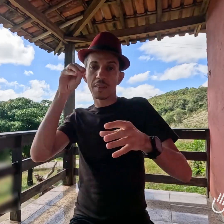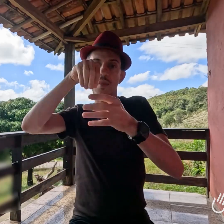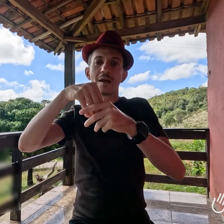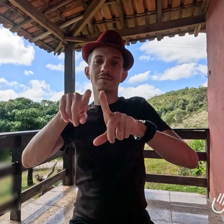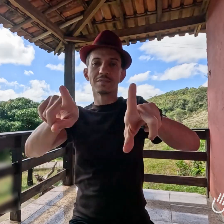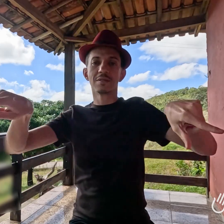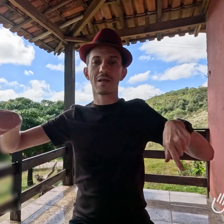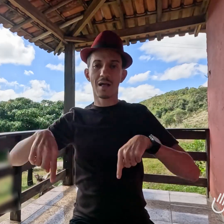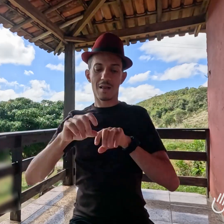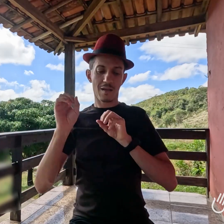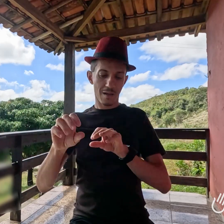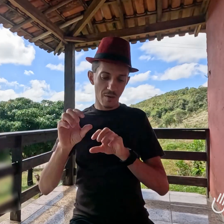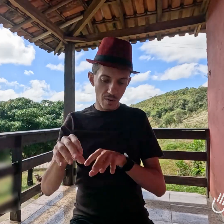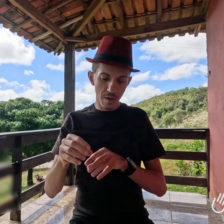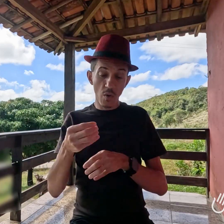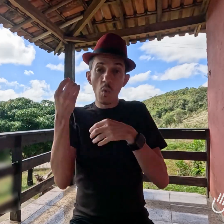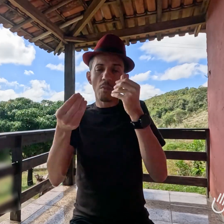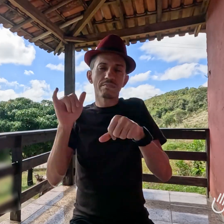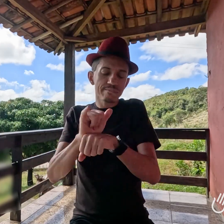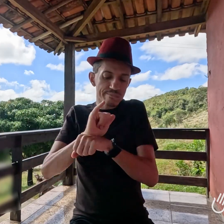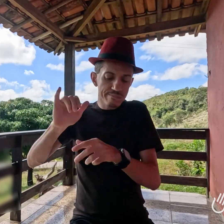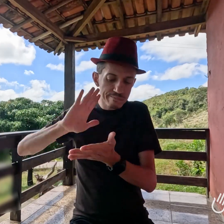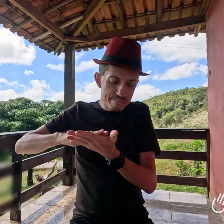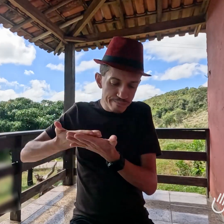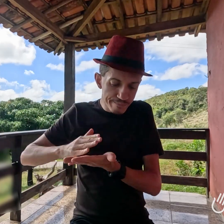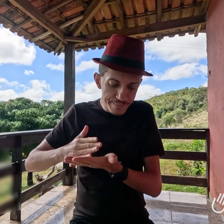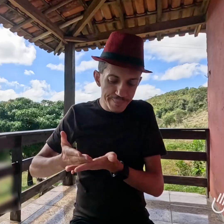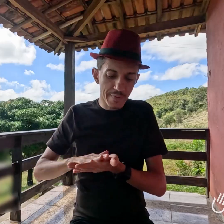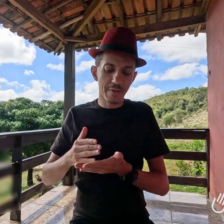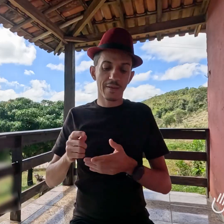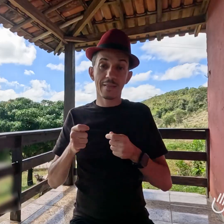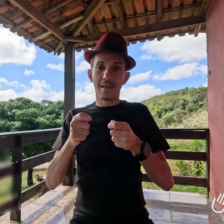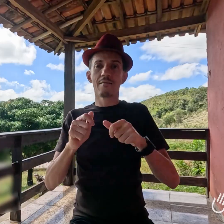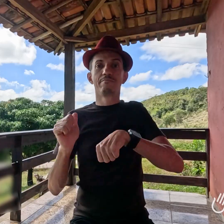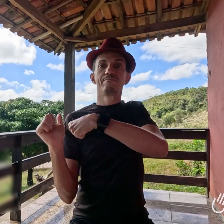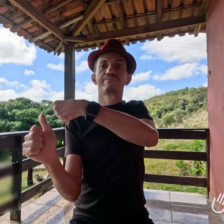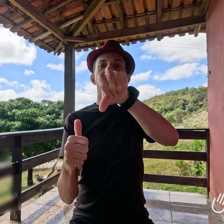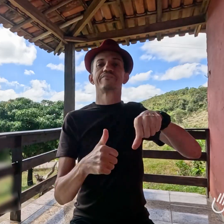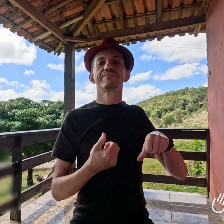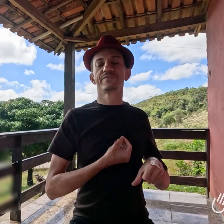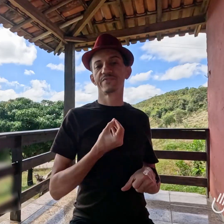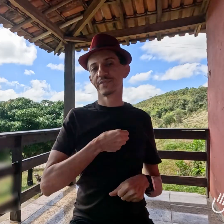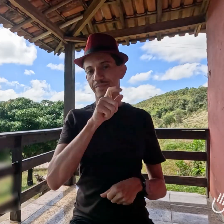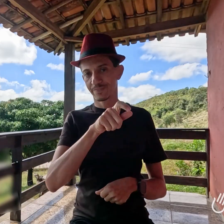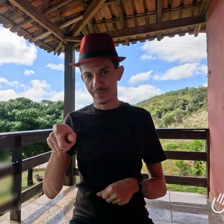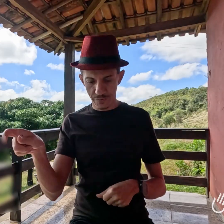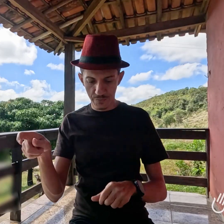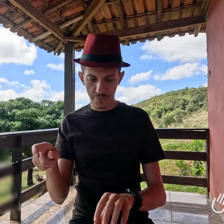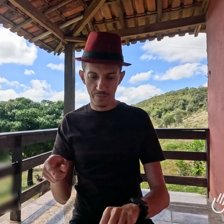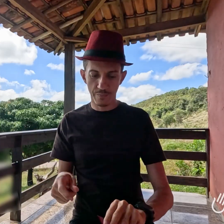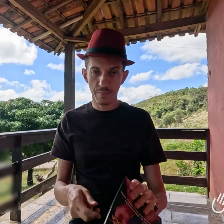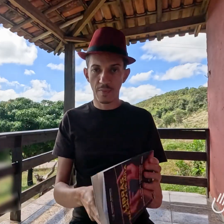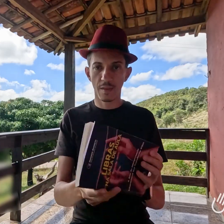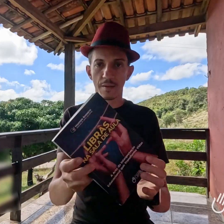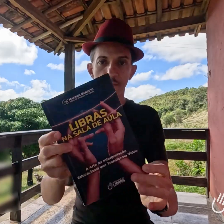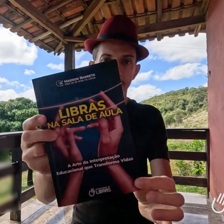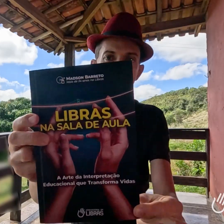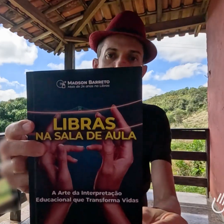espaços religiosos, as igrejas, enfim, eu reuni toda a minha experiência nessa área, além de muitas pesquisas envolvidas